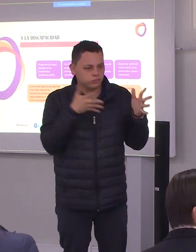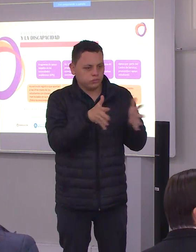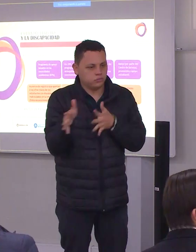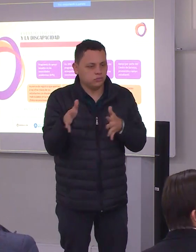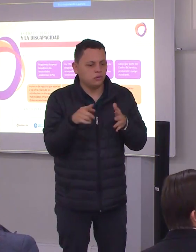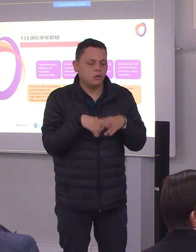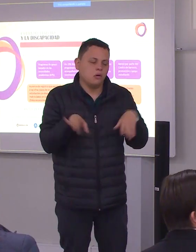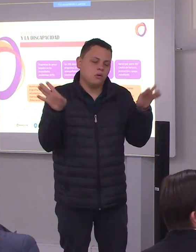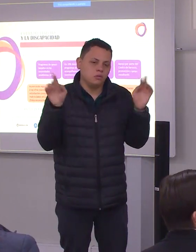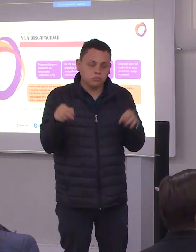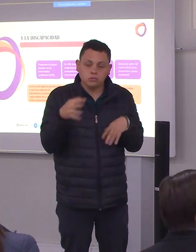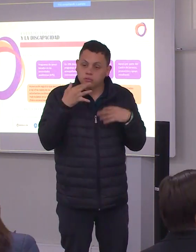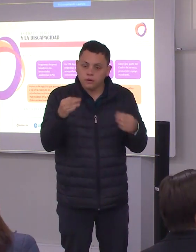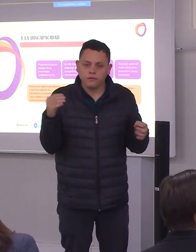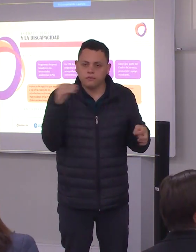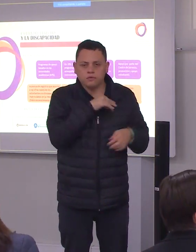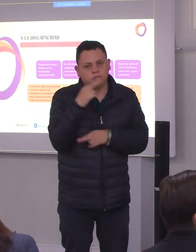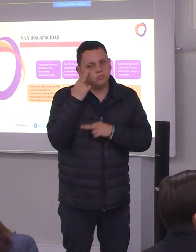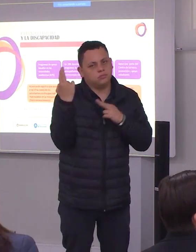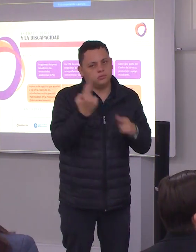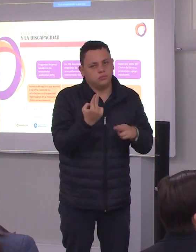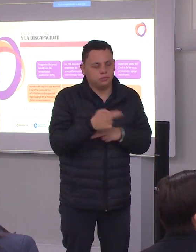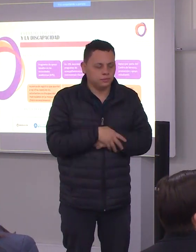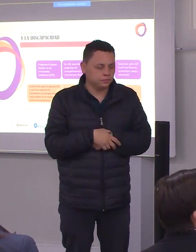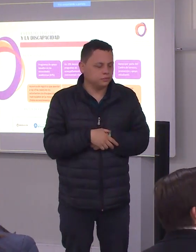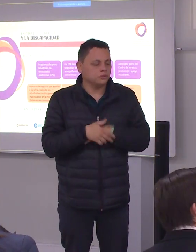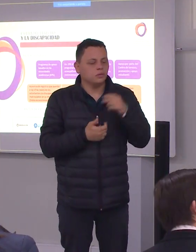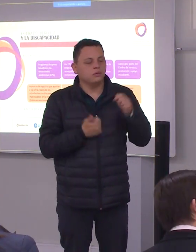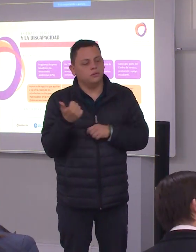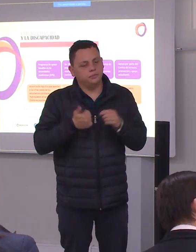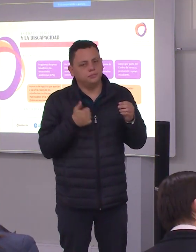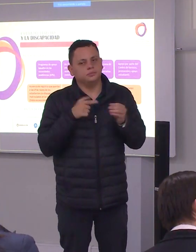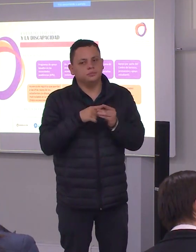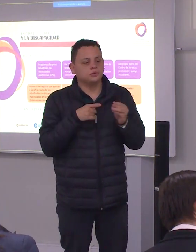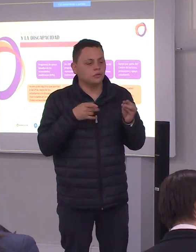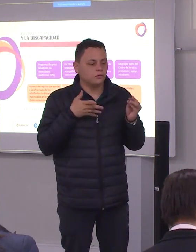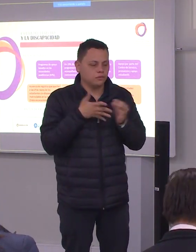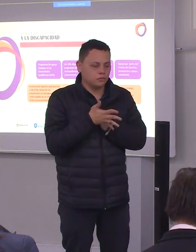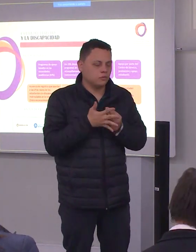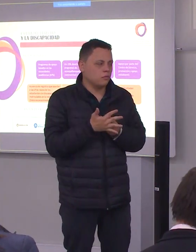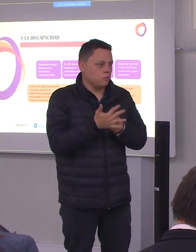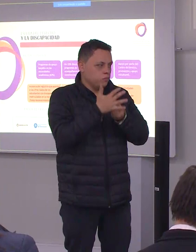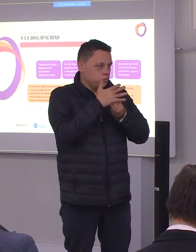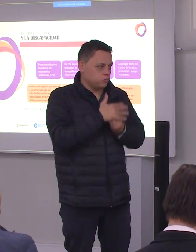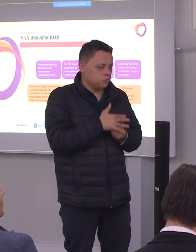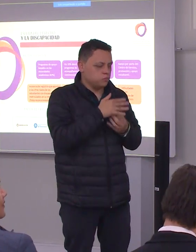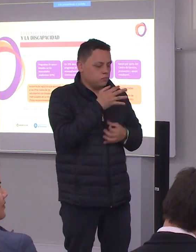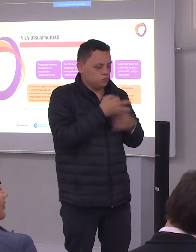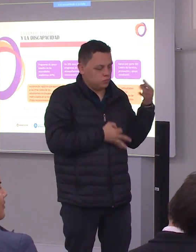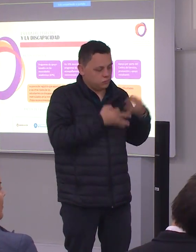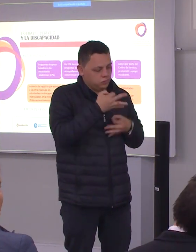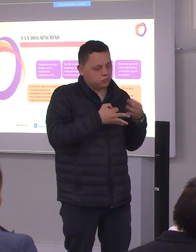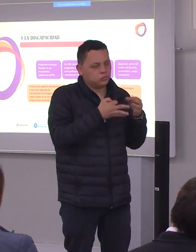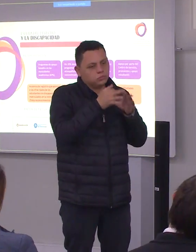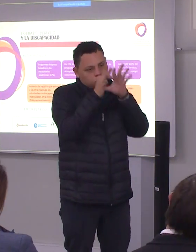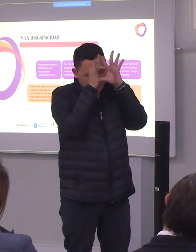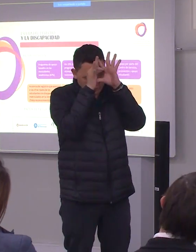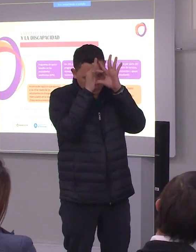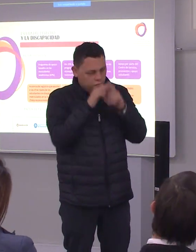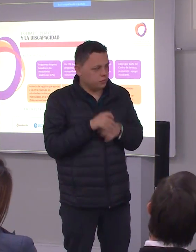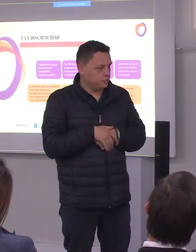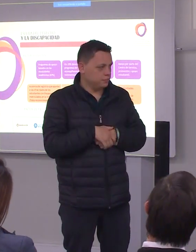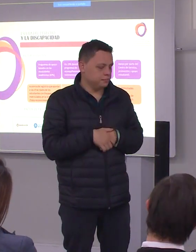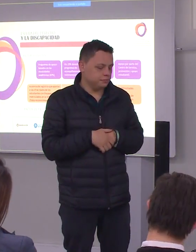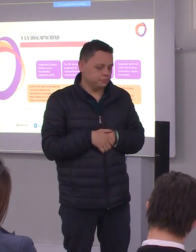hablando de un falso reconocimiento información resguardada sensible desde lo jurídico y clínico los